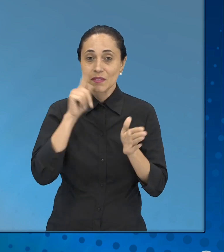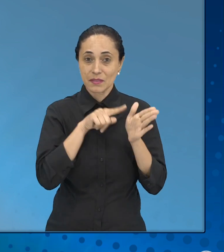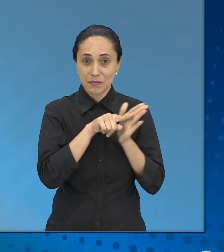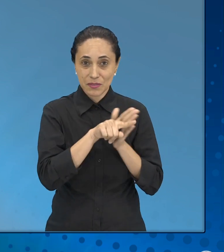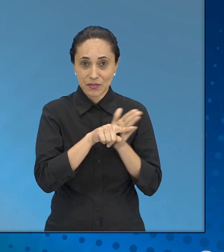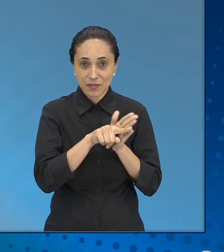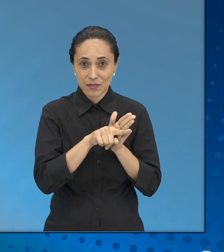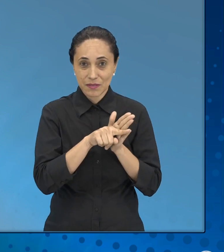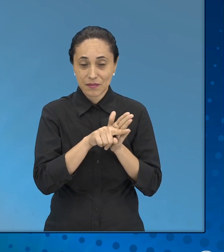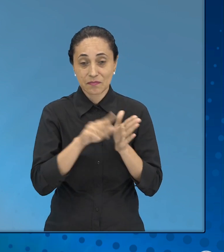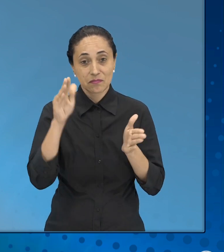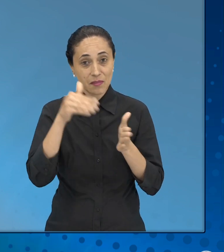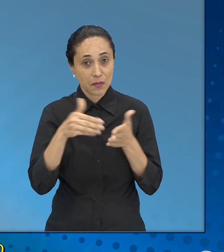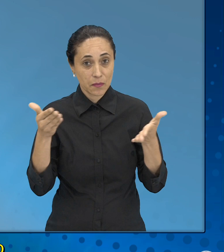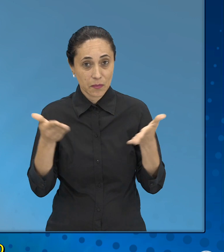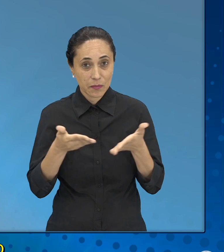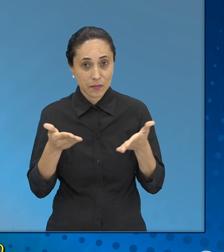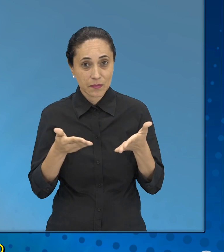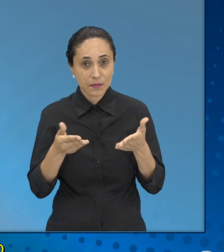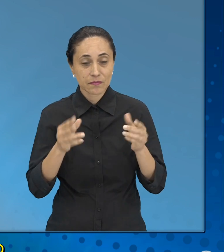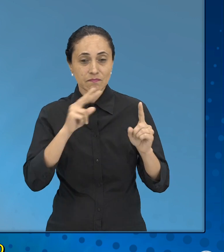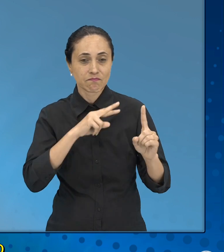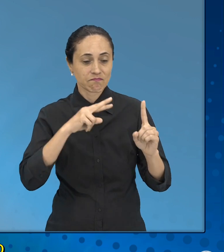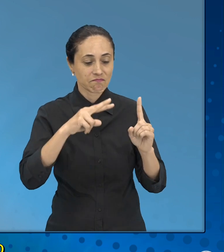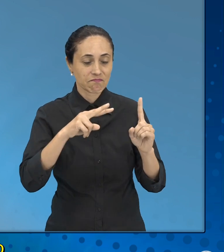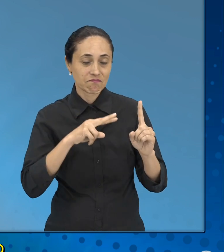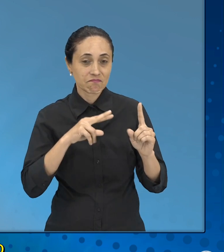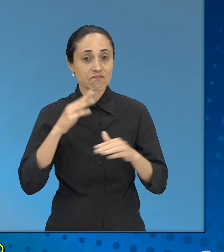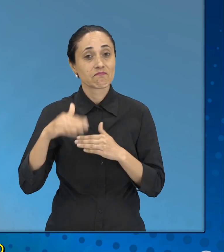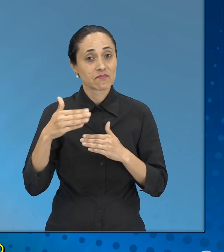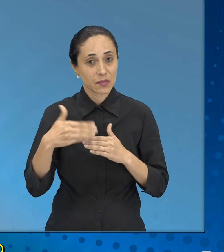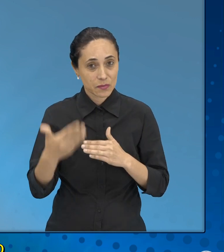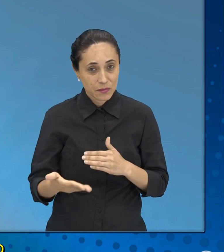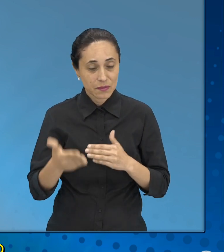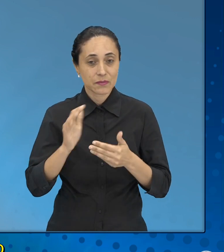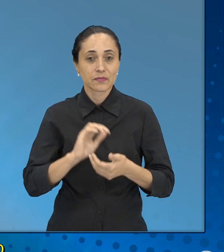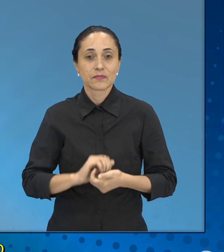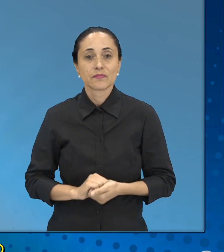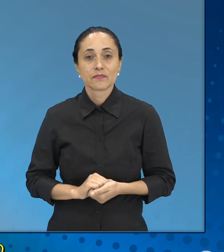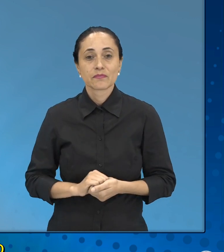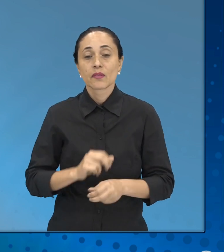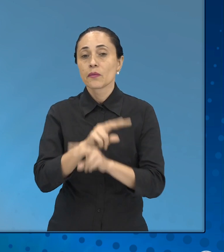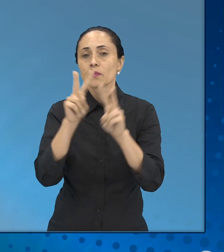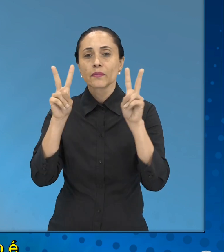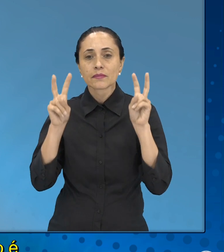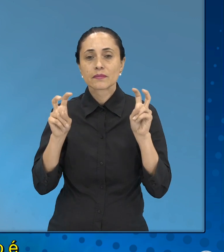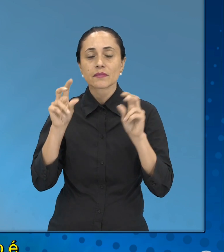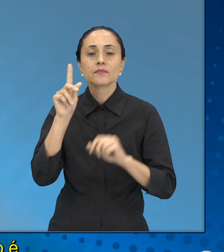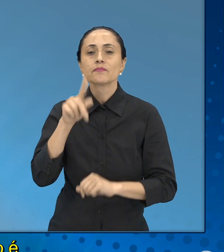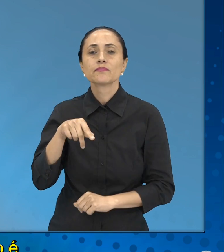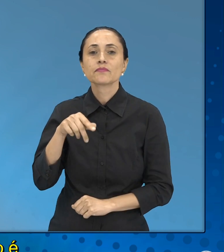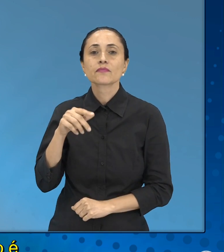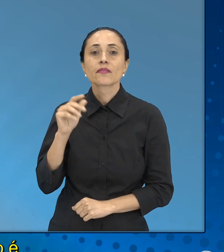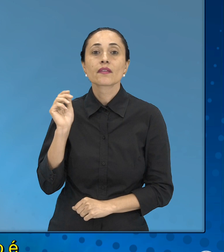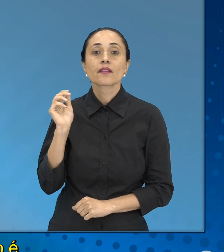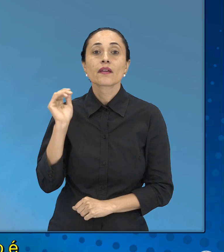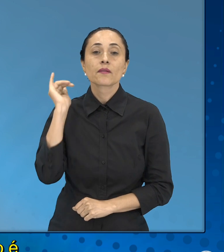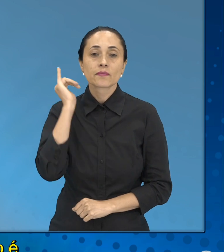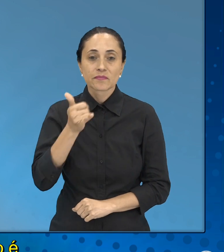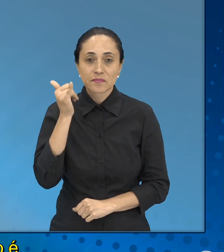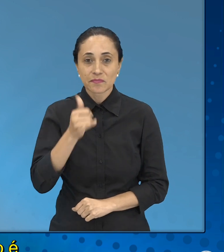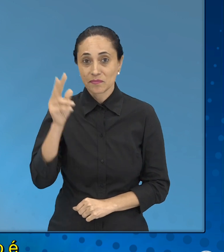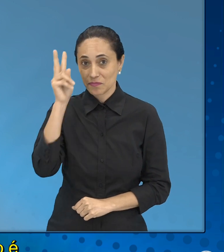na elaboração desta pesquisa, até o momento, numa perspectiva em construção. O tema